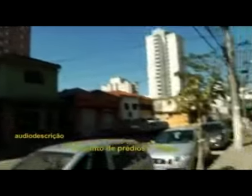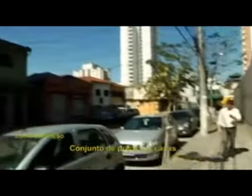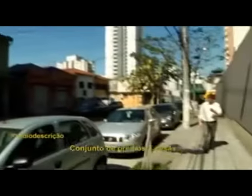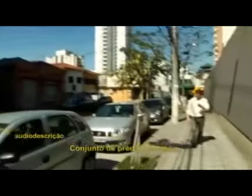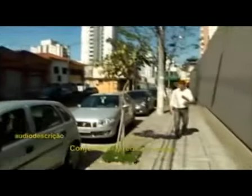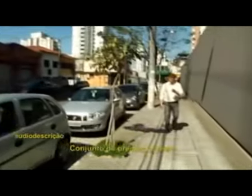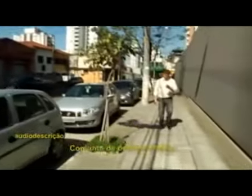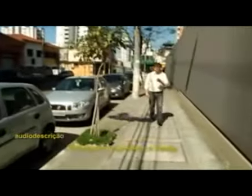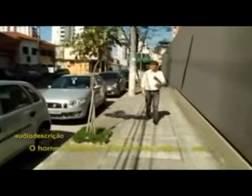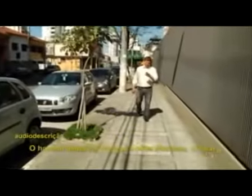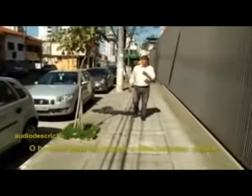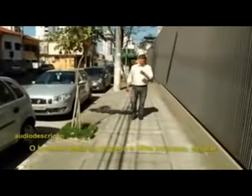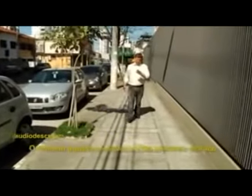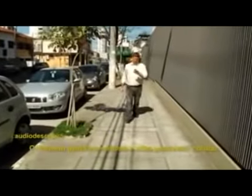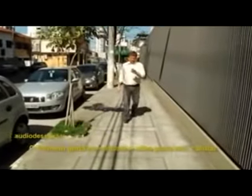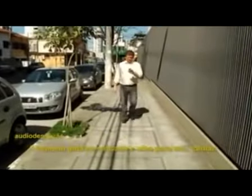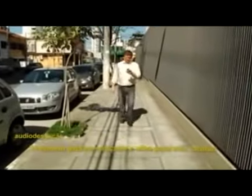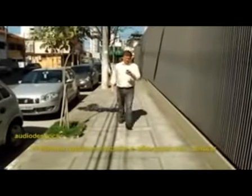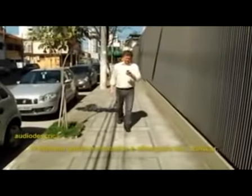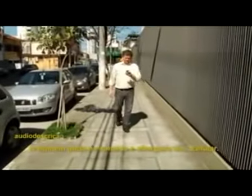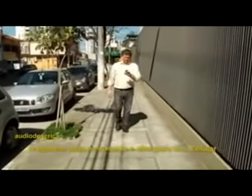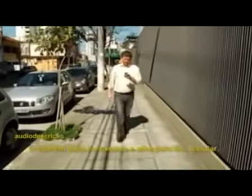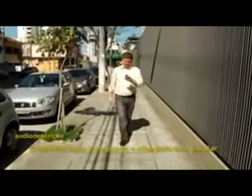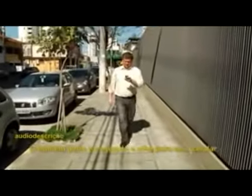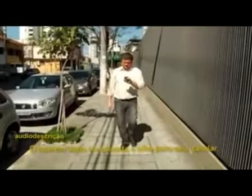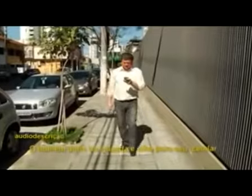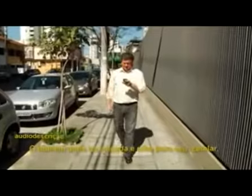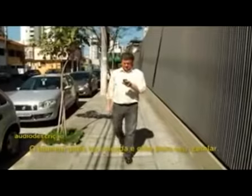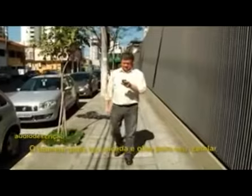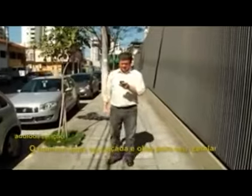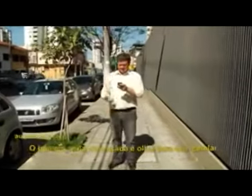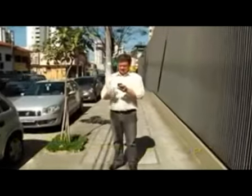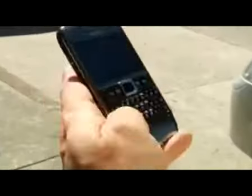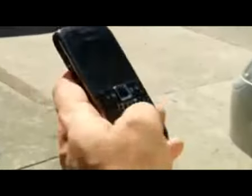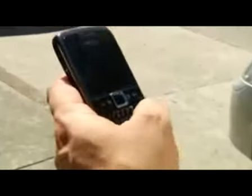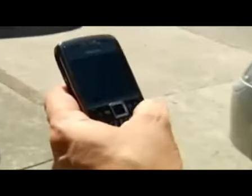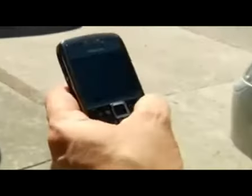Conjunto de prédios e casas, o homem anda na calçada e olha para seu celular.